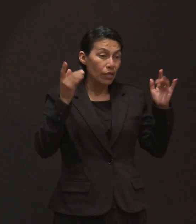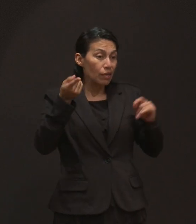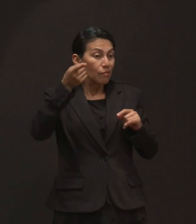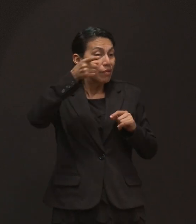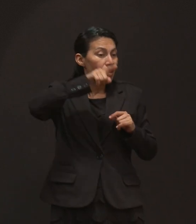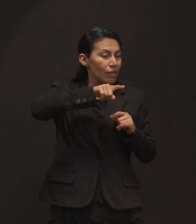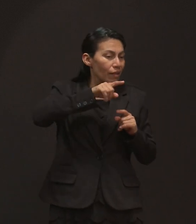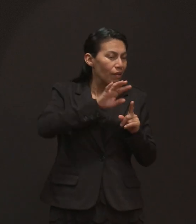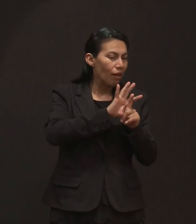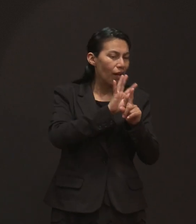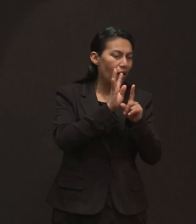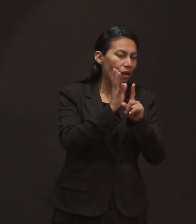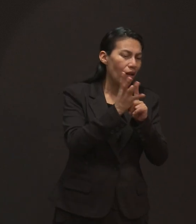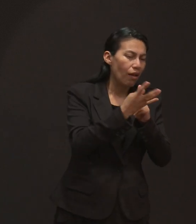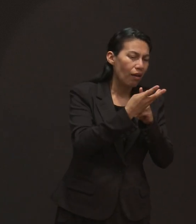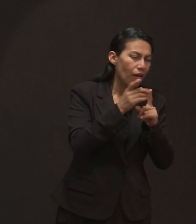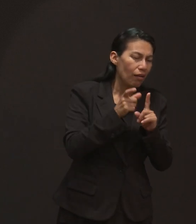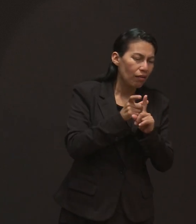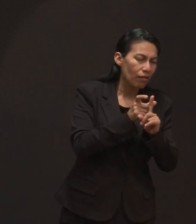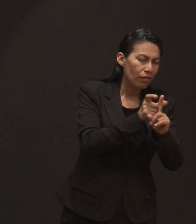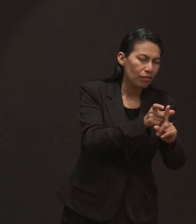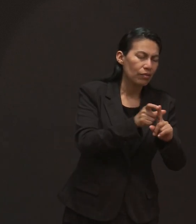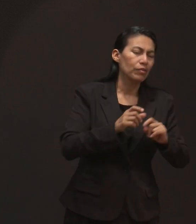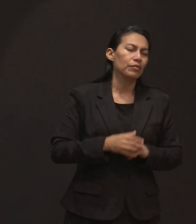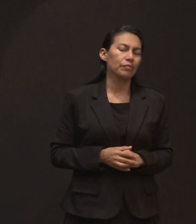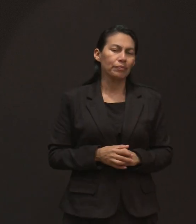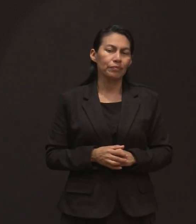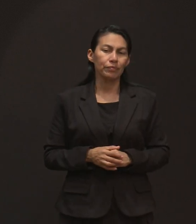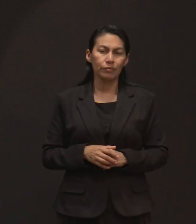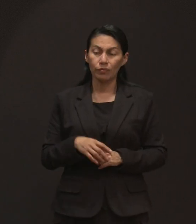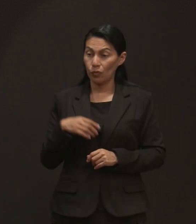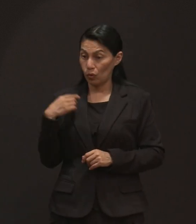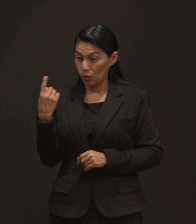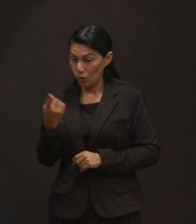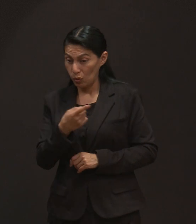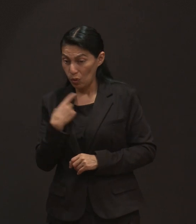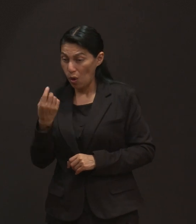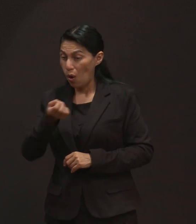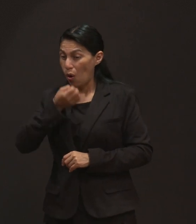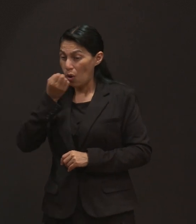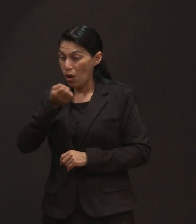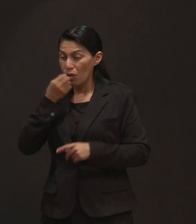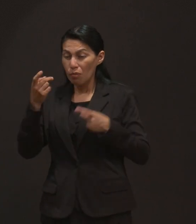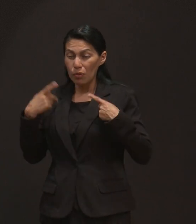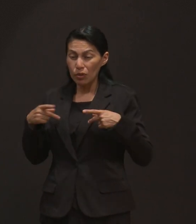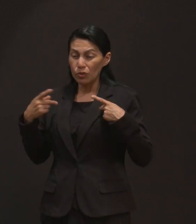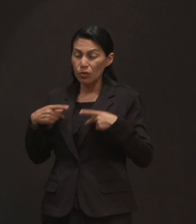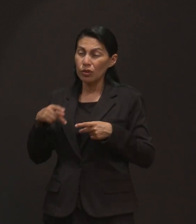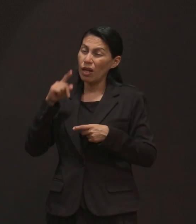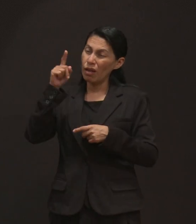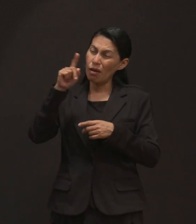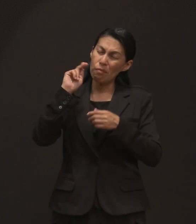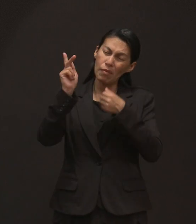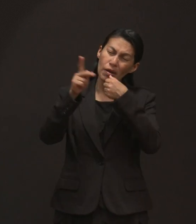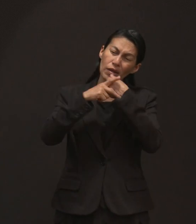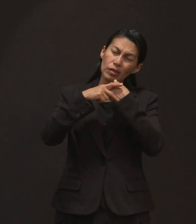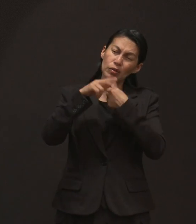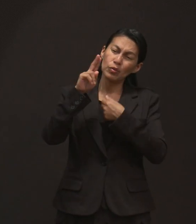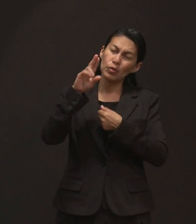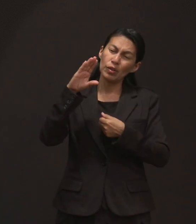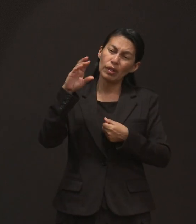cerca de ti. Y hemos estado orando por mucha gente en Ucrania, donde las bombas